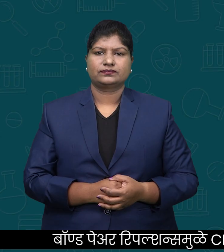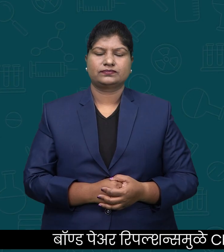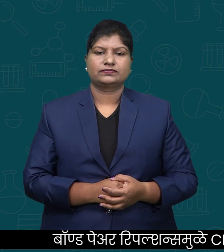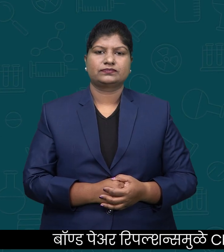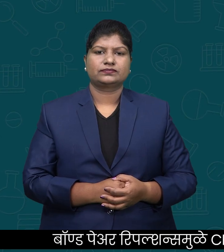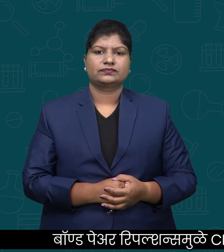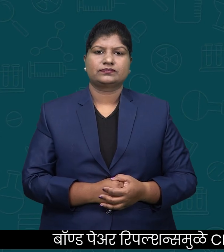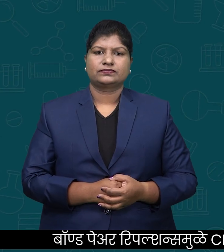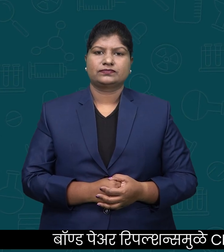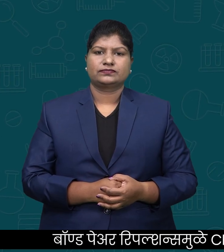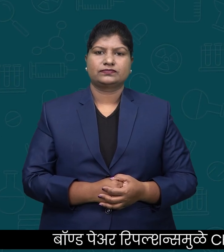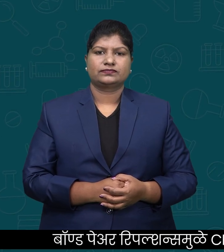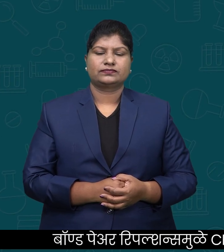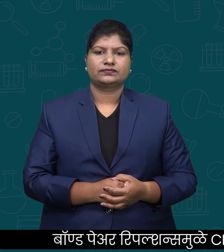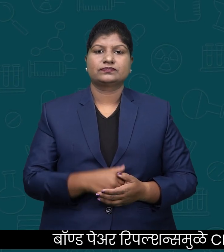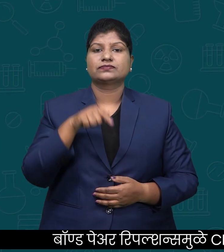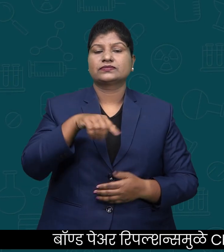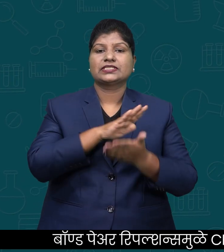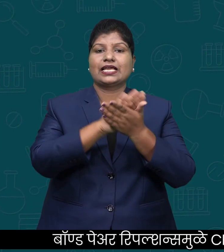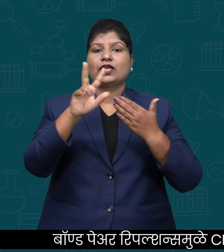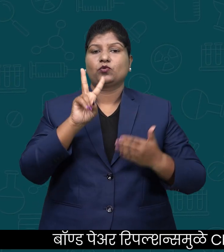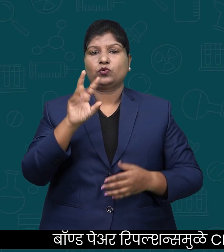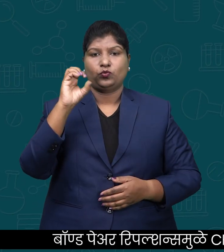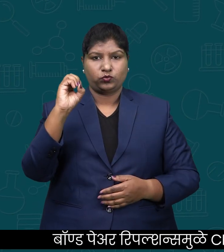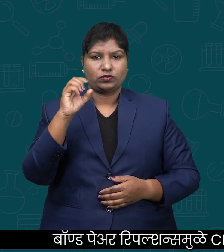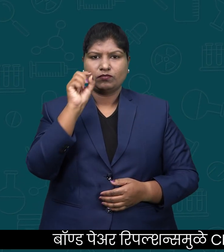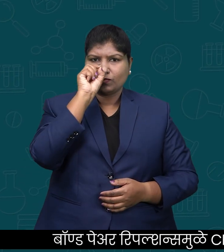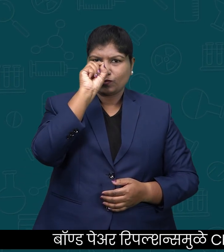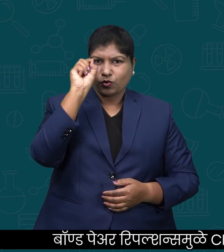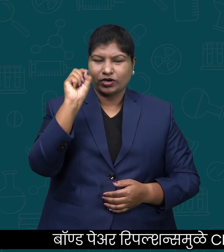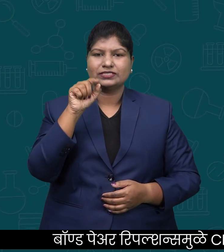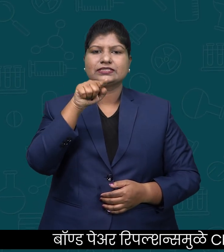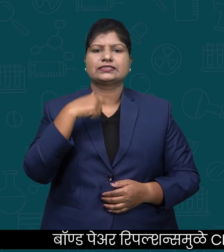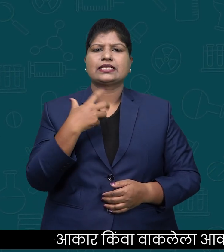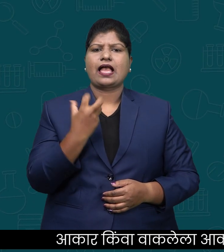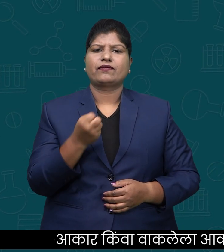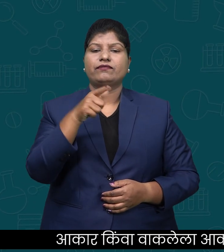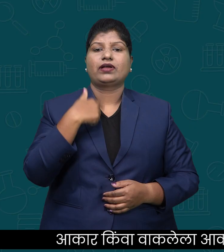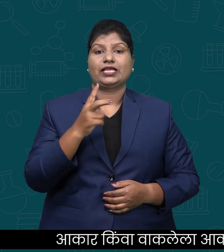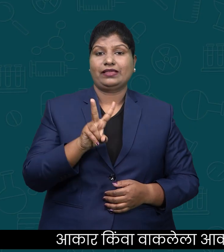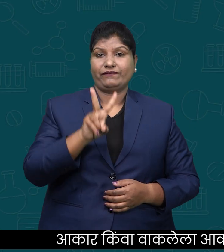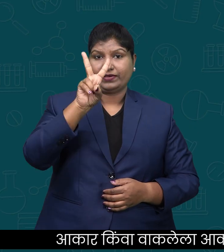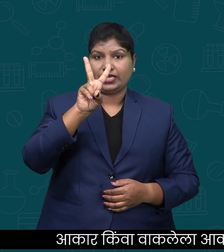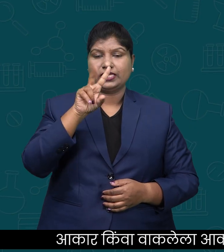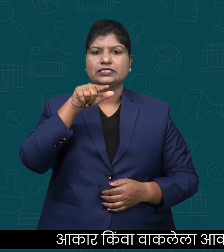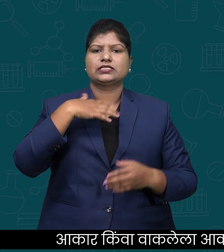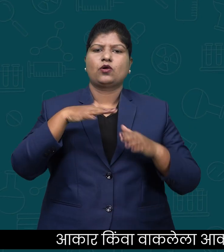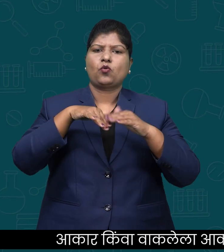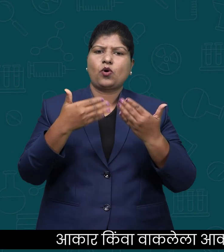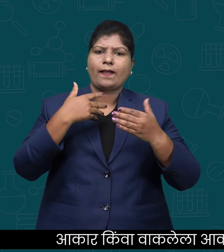पेअर रिपल्शनमुळे CH4 प्रमाणे टेट्राहेड्रल आकाराऐवजी V आकार आणि किंवा वाकलेला आकार